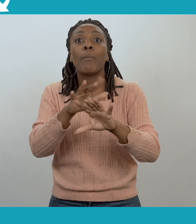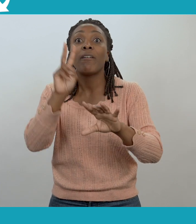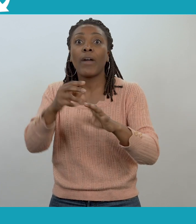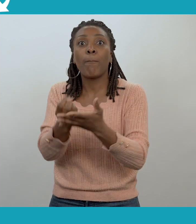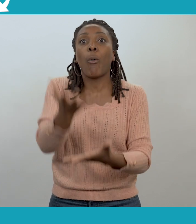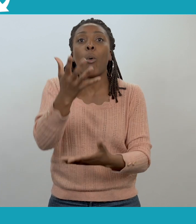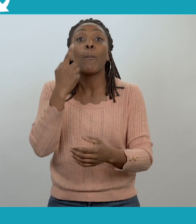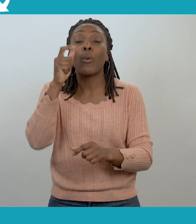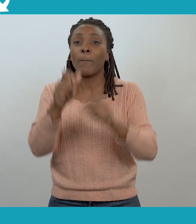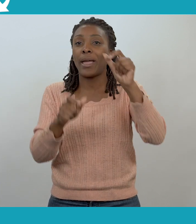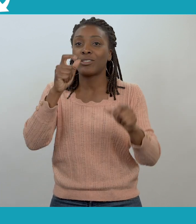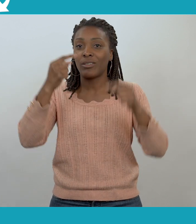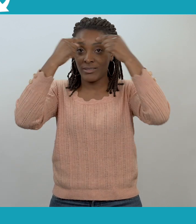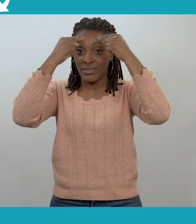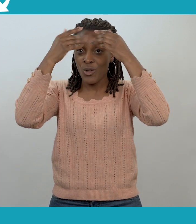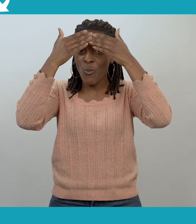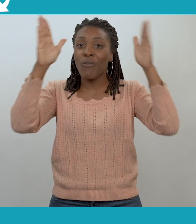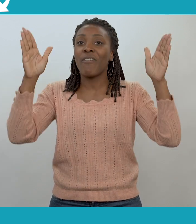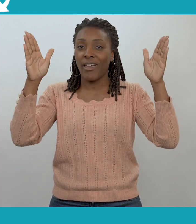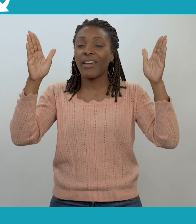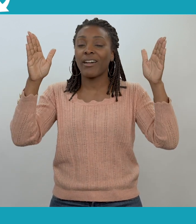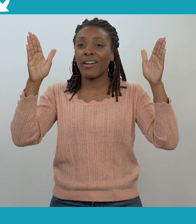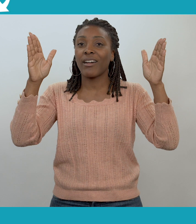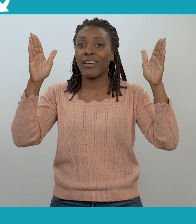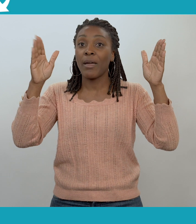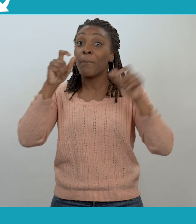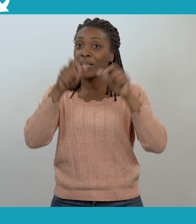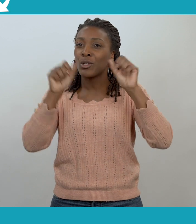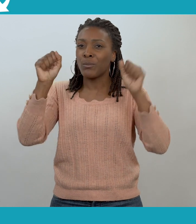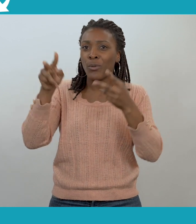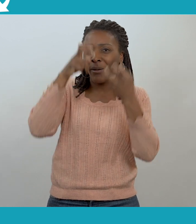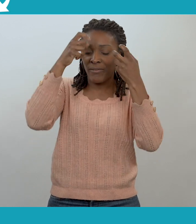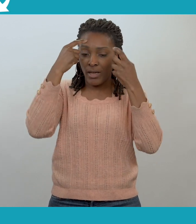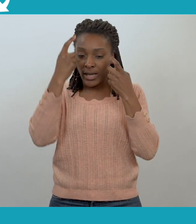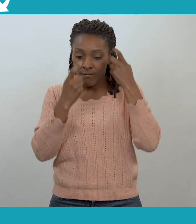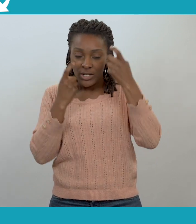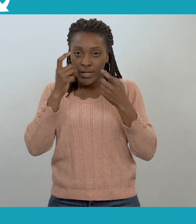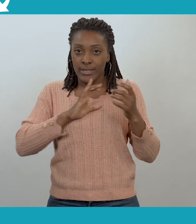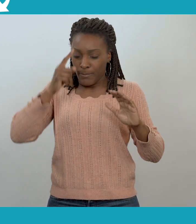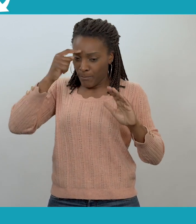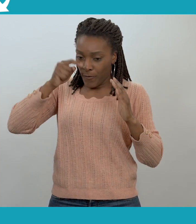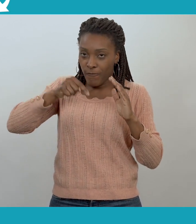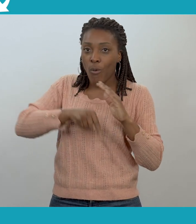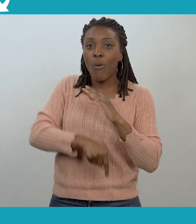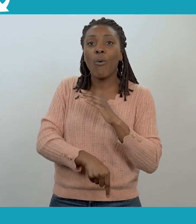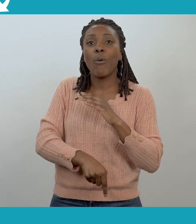ouverts. Pour ceux qui ont des oreilles pour entendre, ils peuvent y réfléchir et l'approfondir.